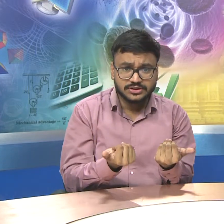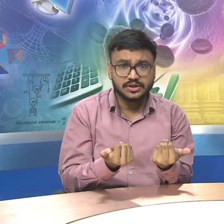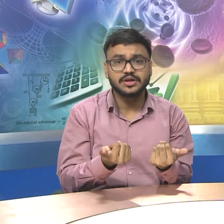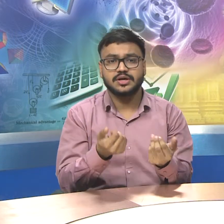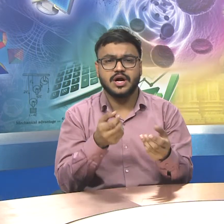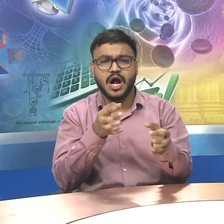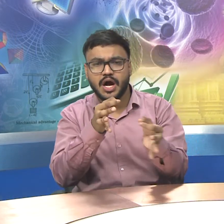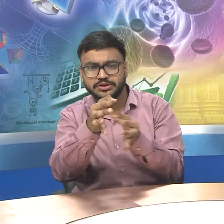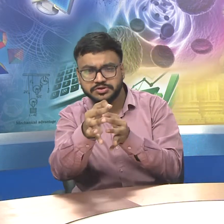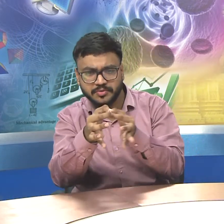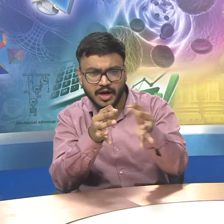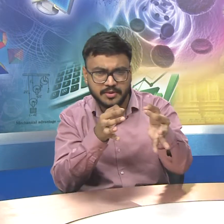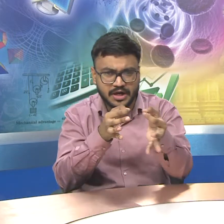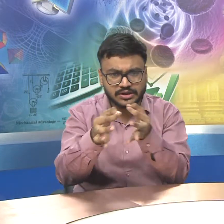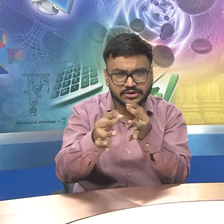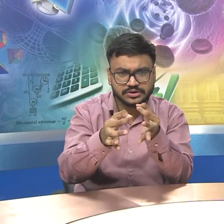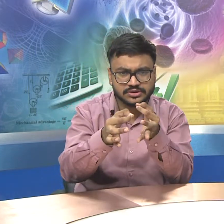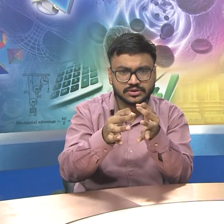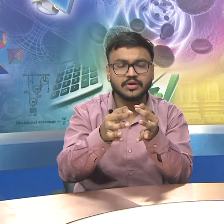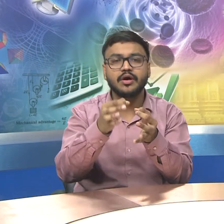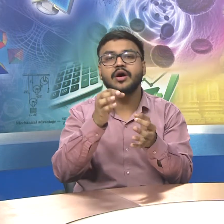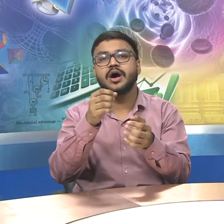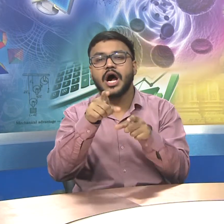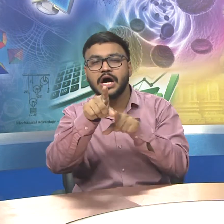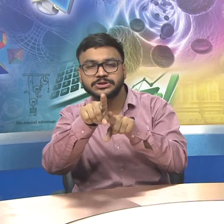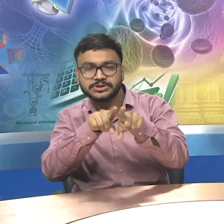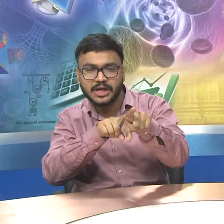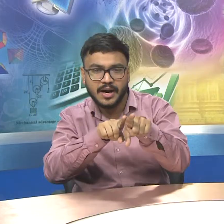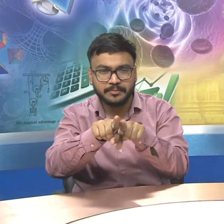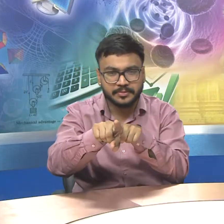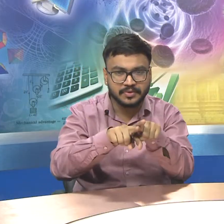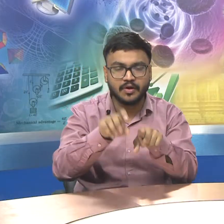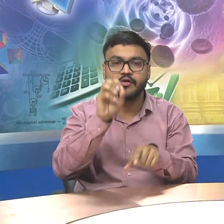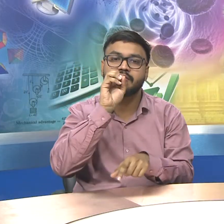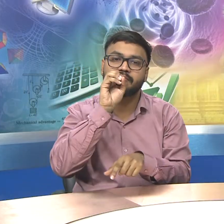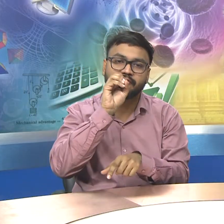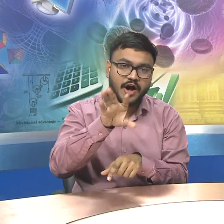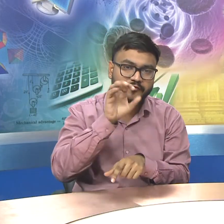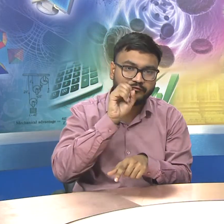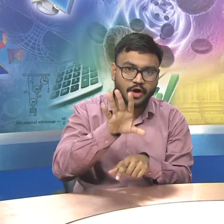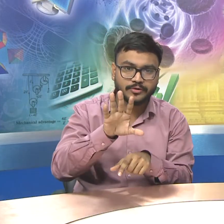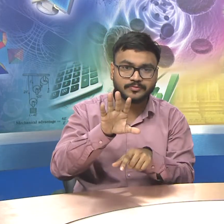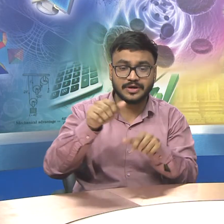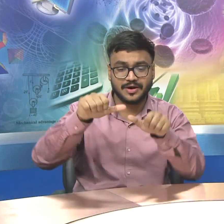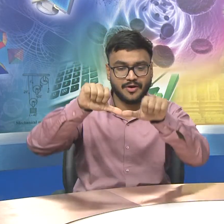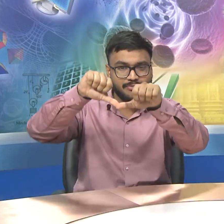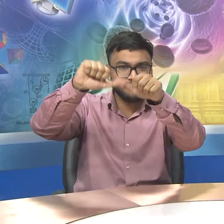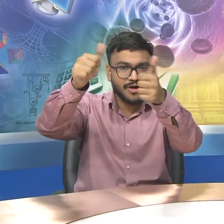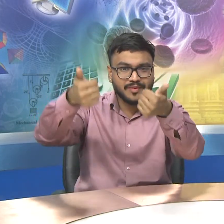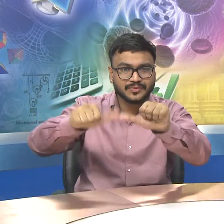And the answer is possible, example, explain,